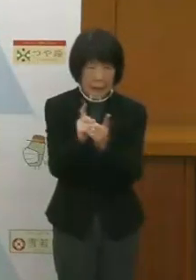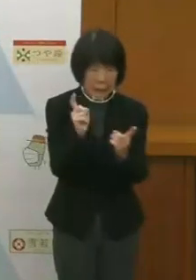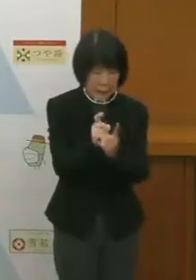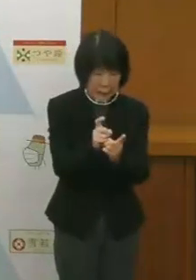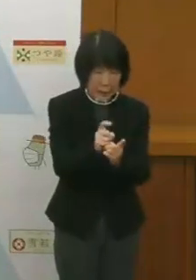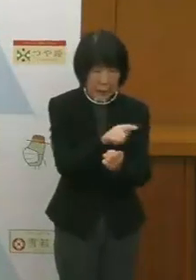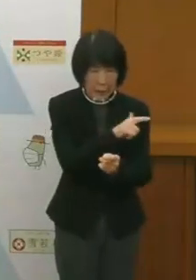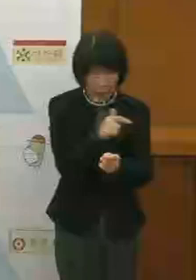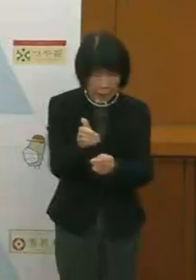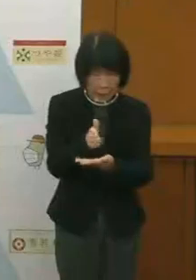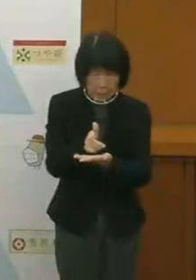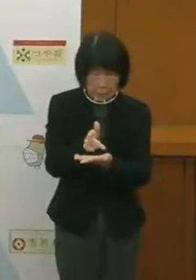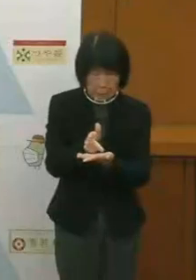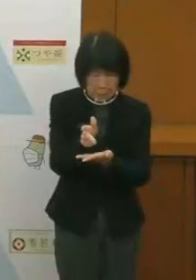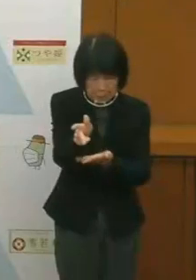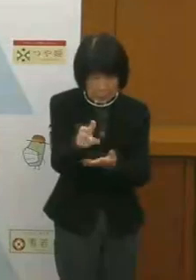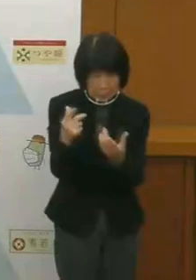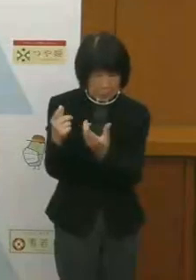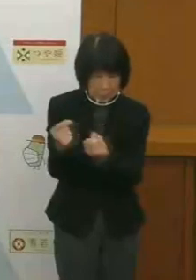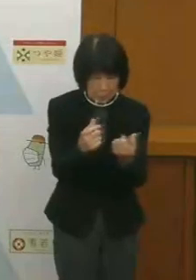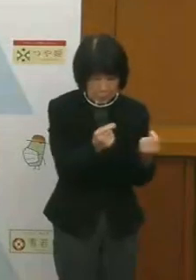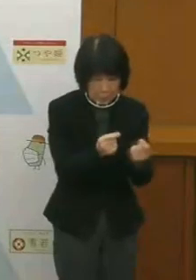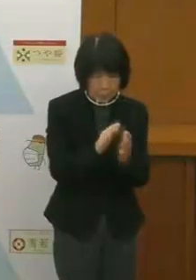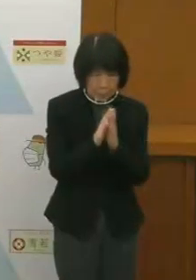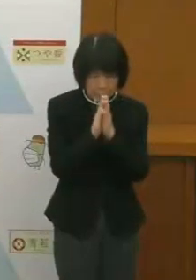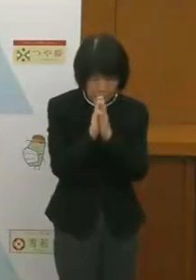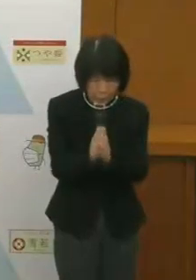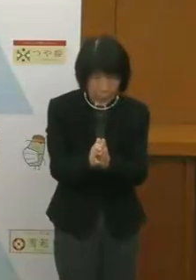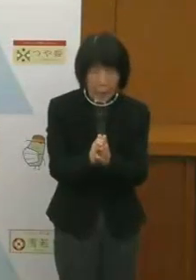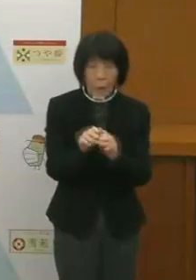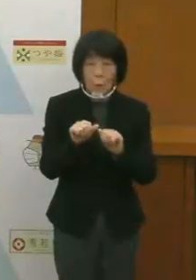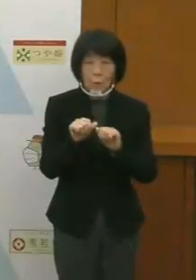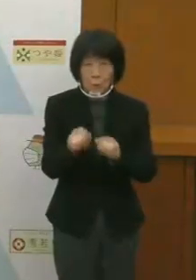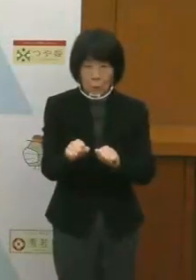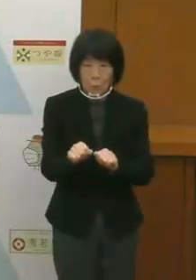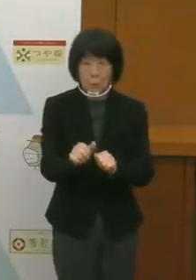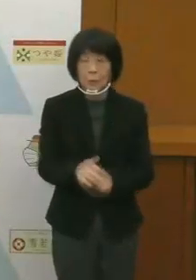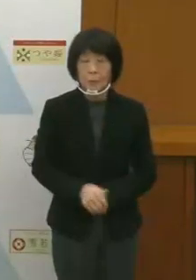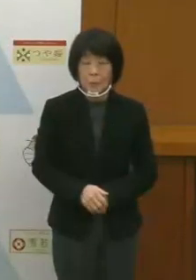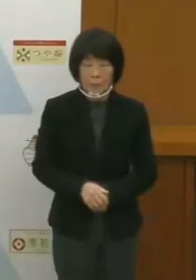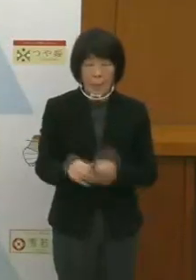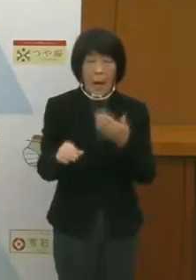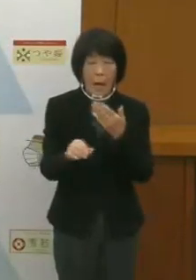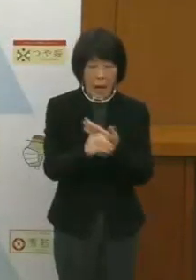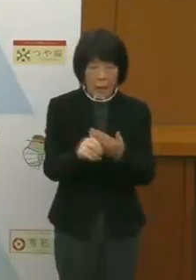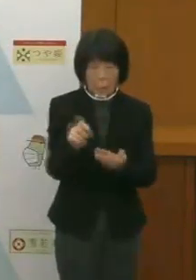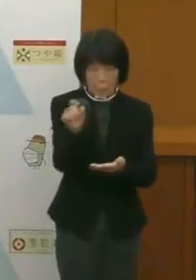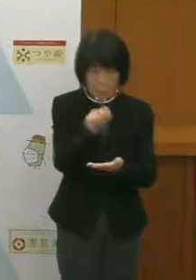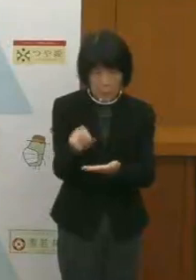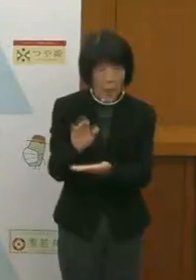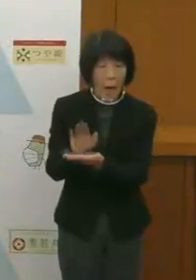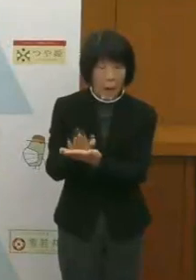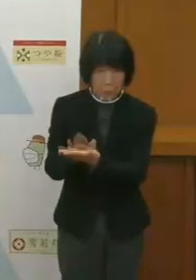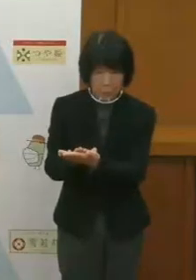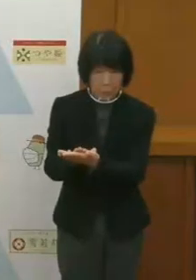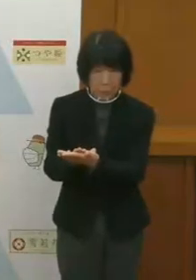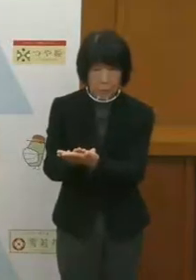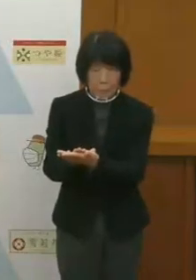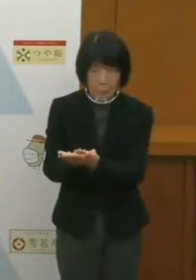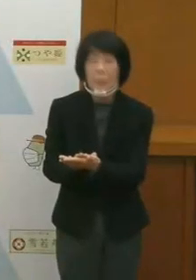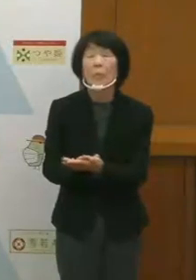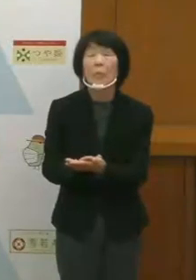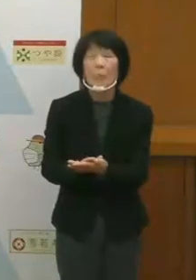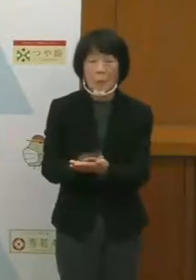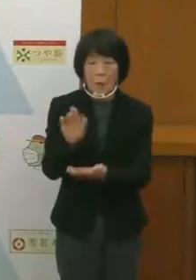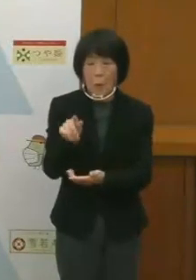ライン遵守の徹底を依頼するということがこの、まあ、例示としてありますので、そういったこと